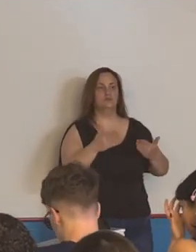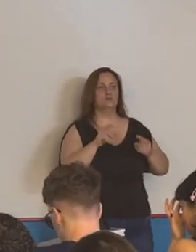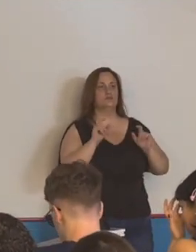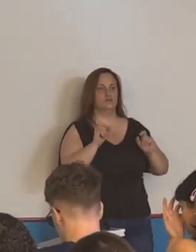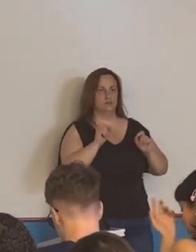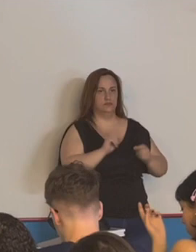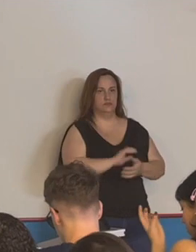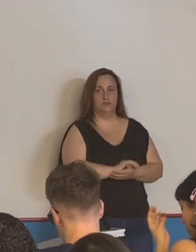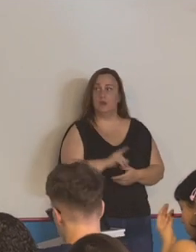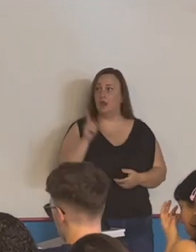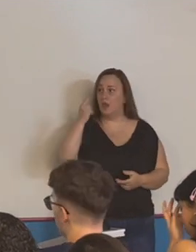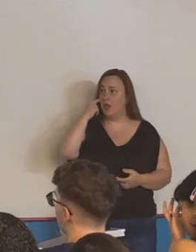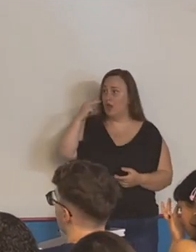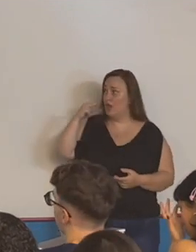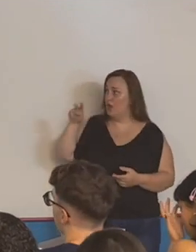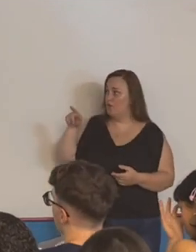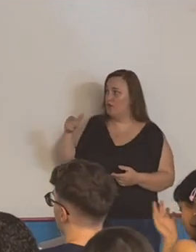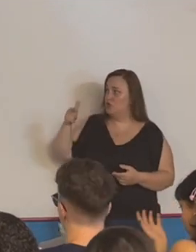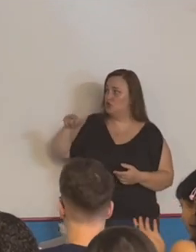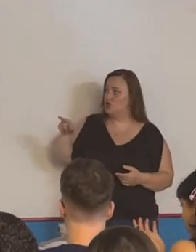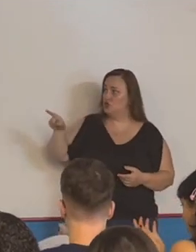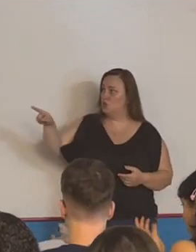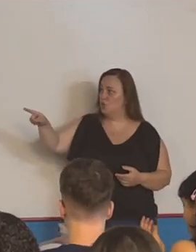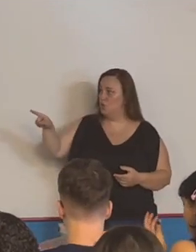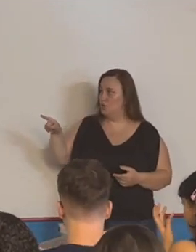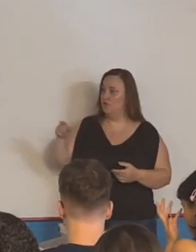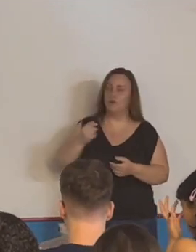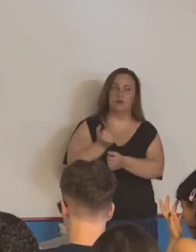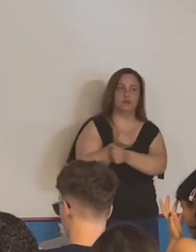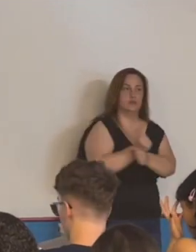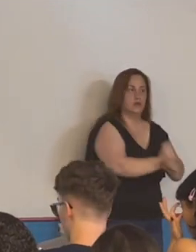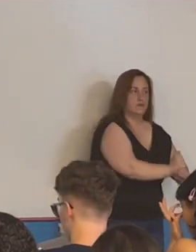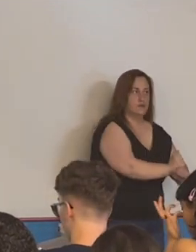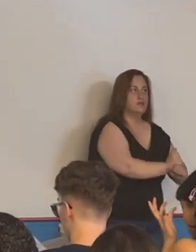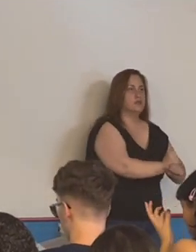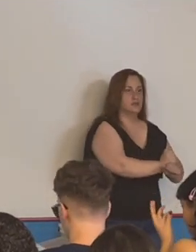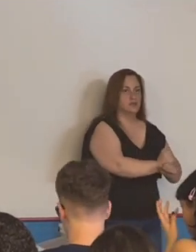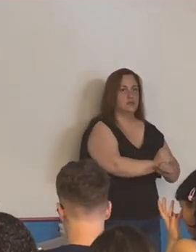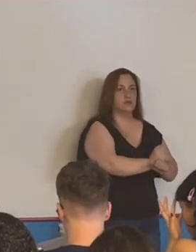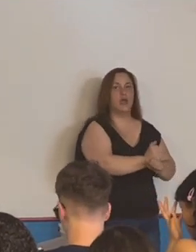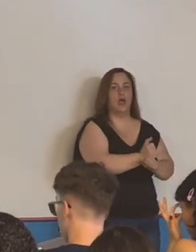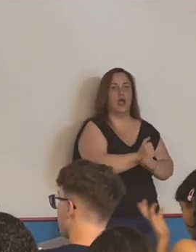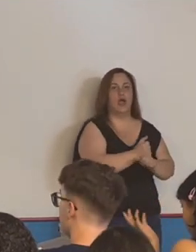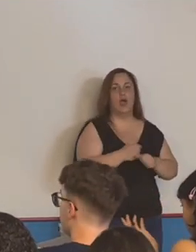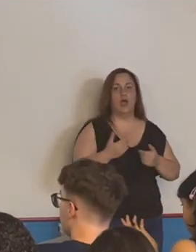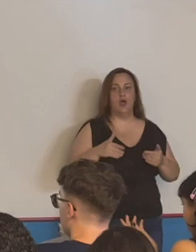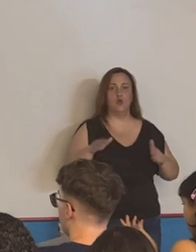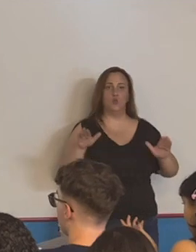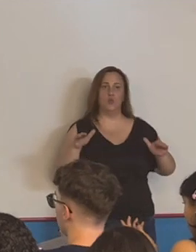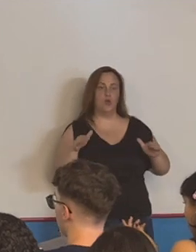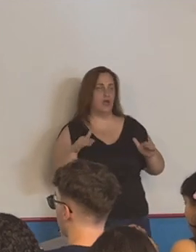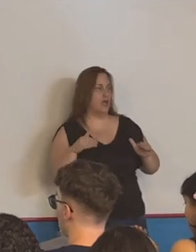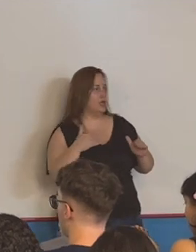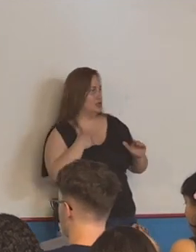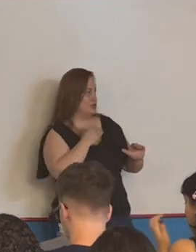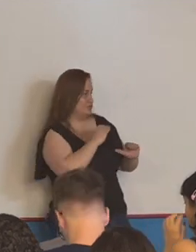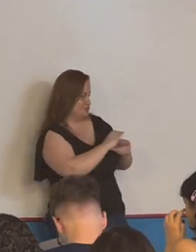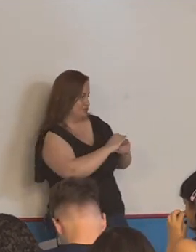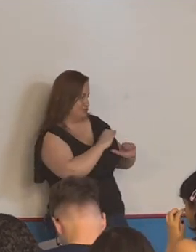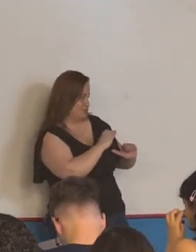Então, aqui mais uma vez, né? Os escravizados, né? O anjo se comunicando com eles.